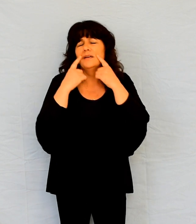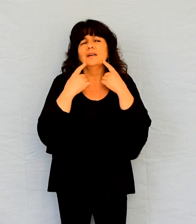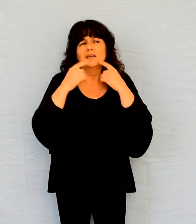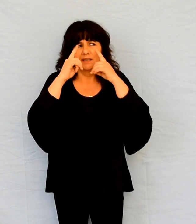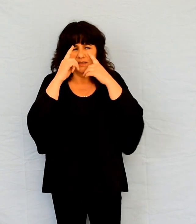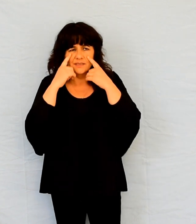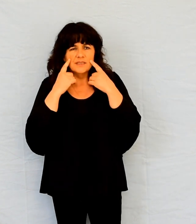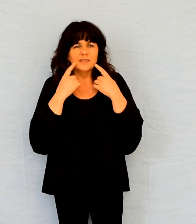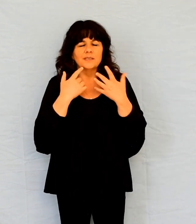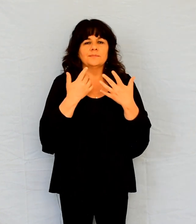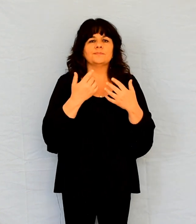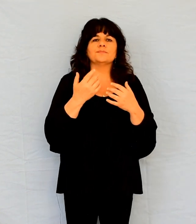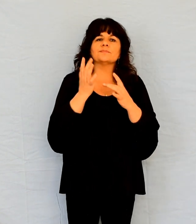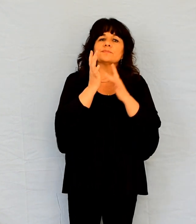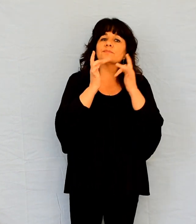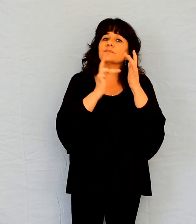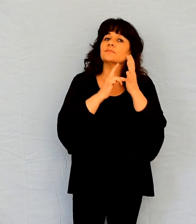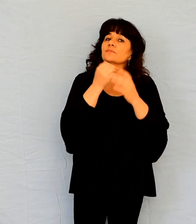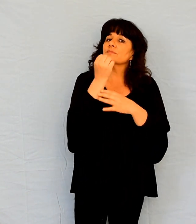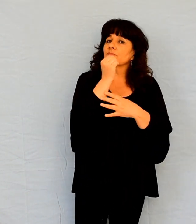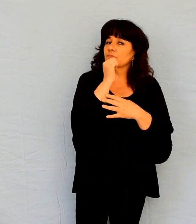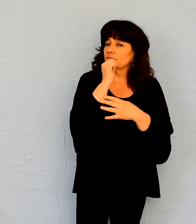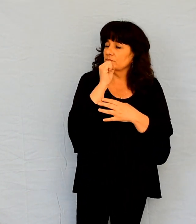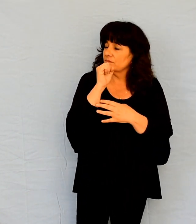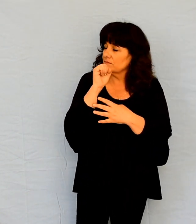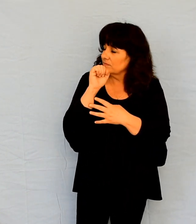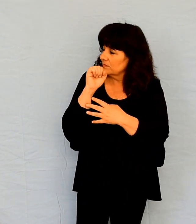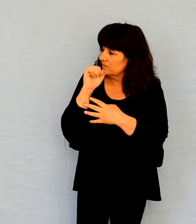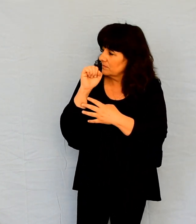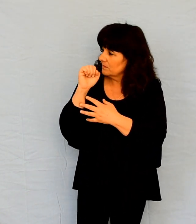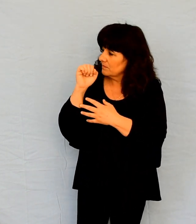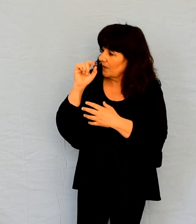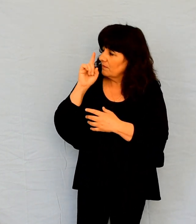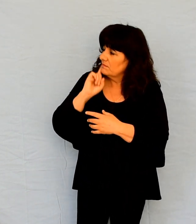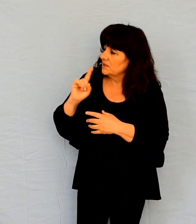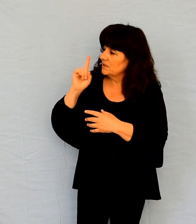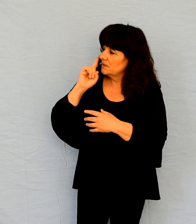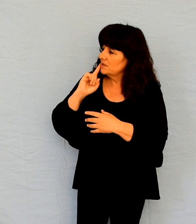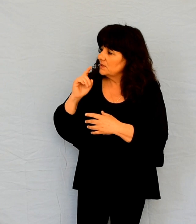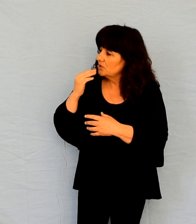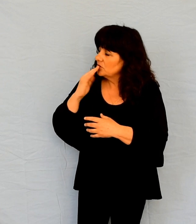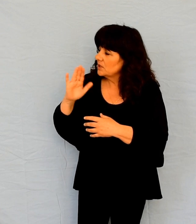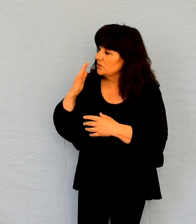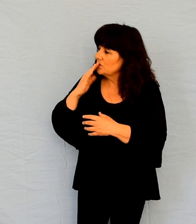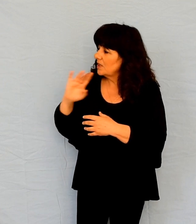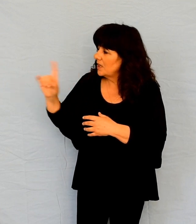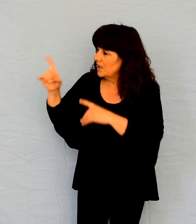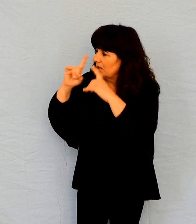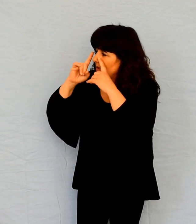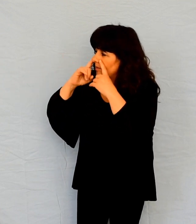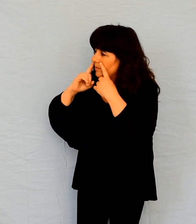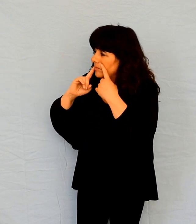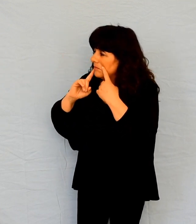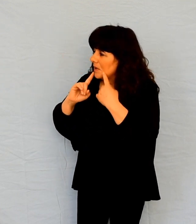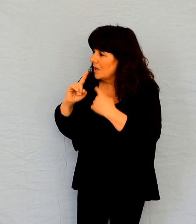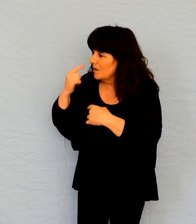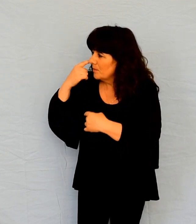Il se retourna et leur dit : « Filles de Jérusalem, ne pleurez pas sur moi,